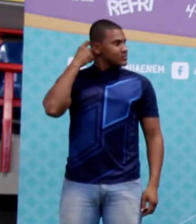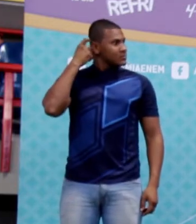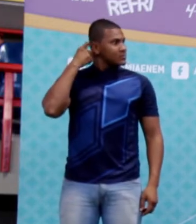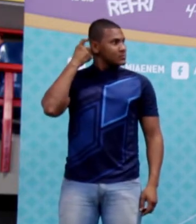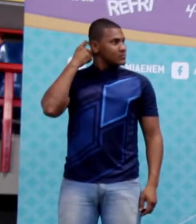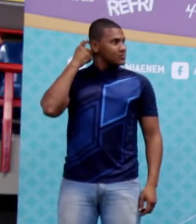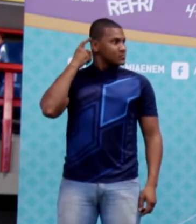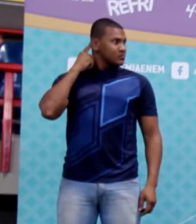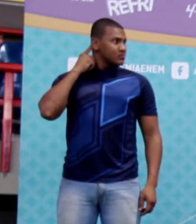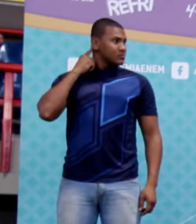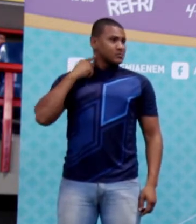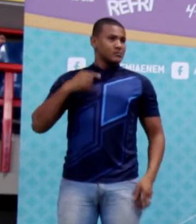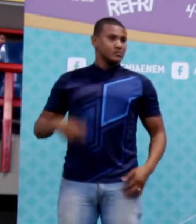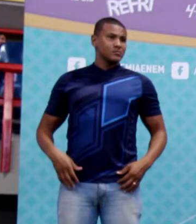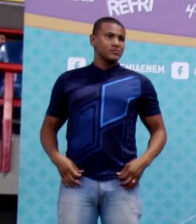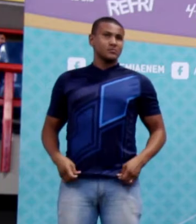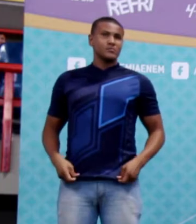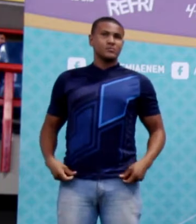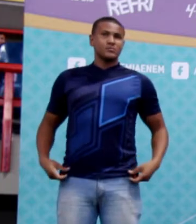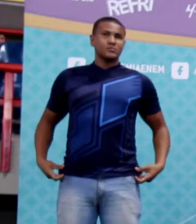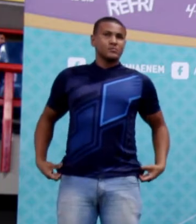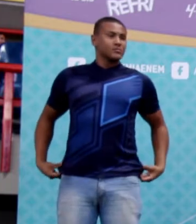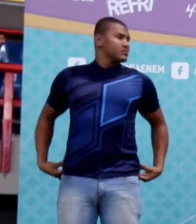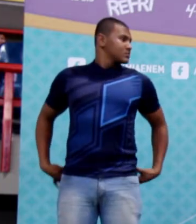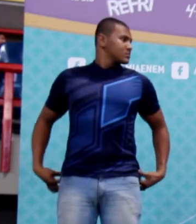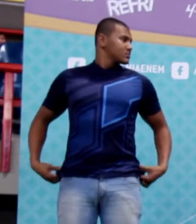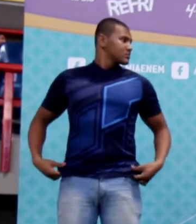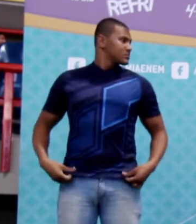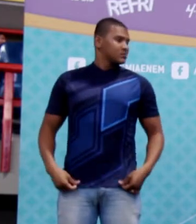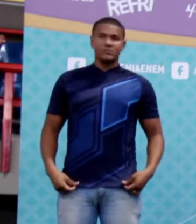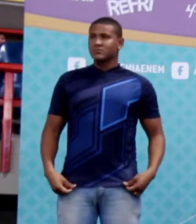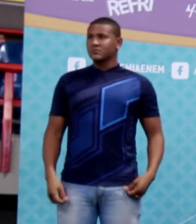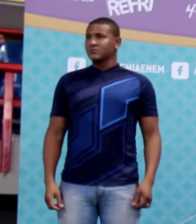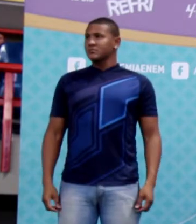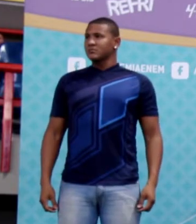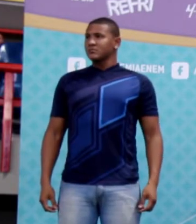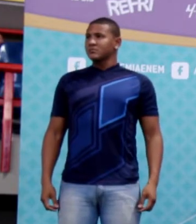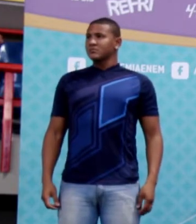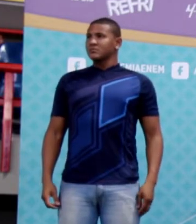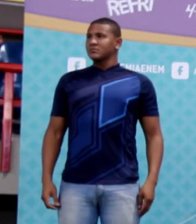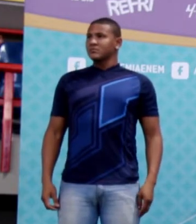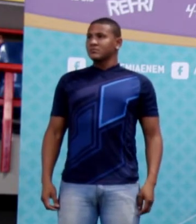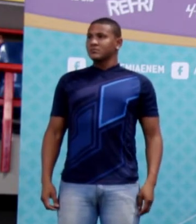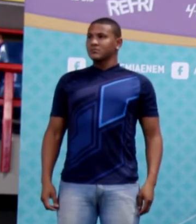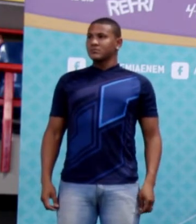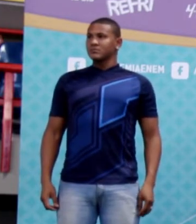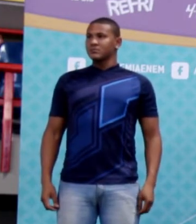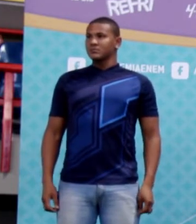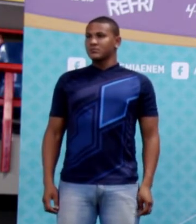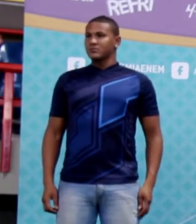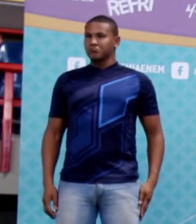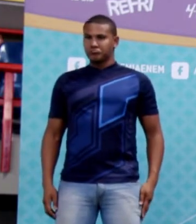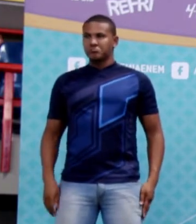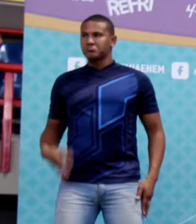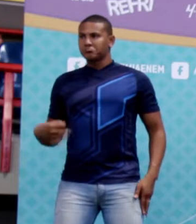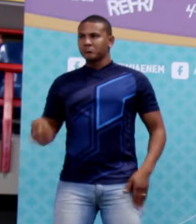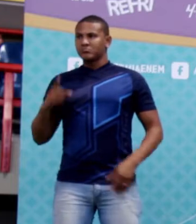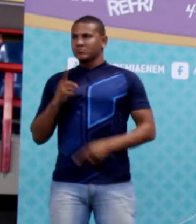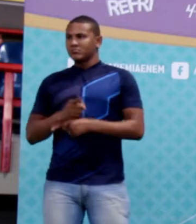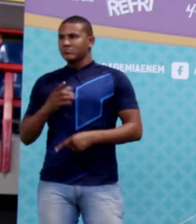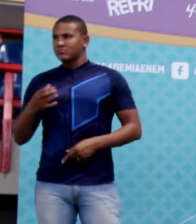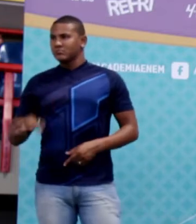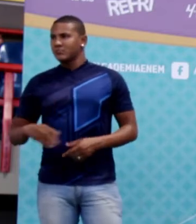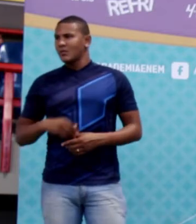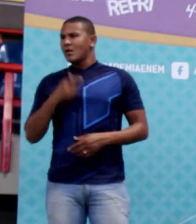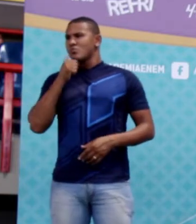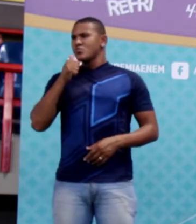Rita de Cássia Moreira, por favor, procure o Normando. Rita de Cássia Moreira. Pronto. Viu, gente? Então aí